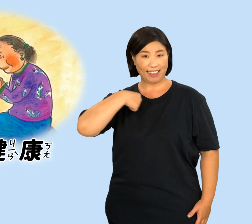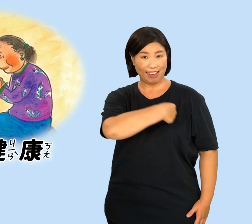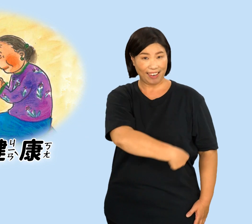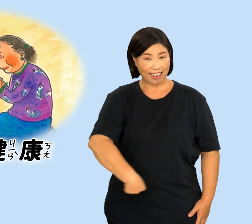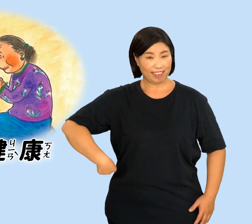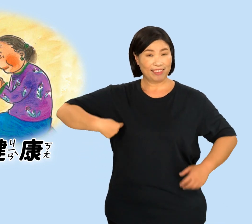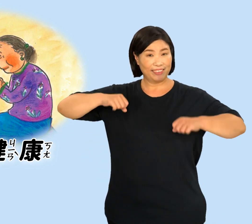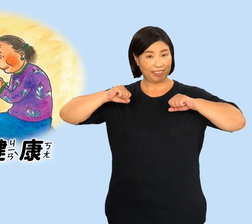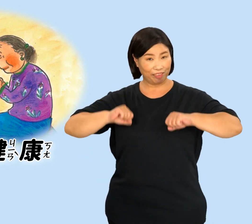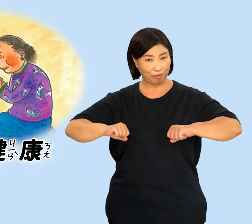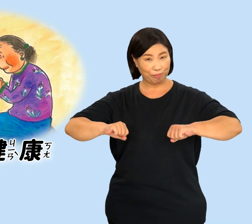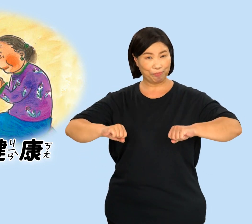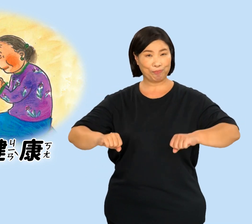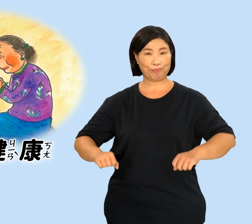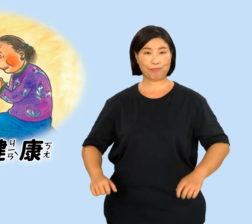身体健康。